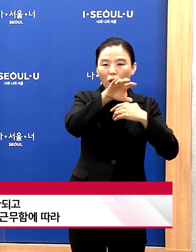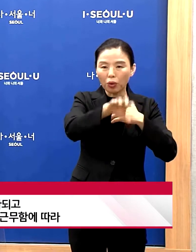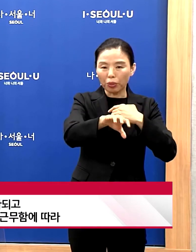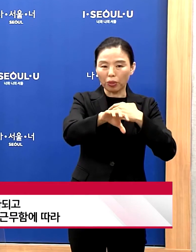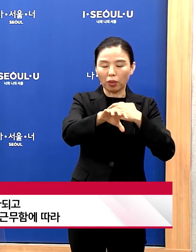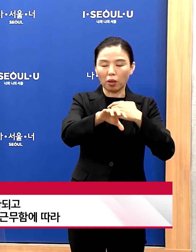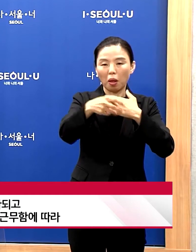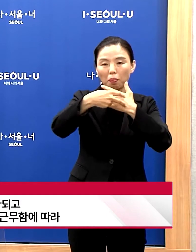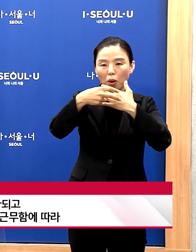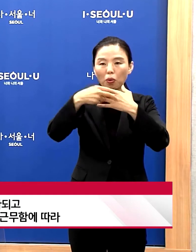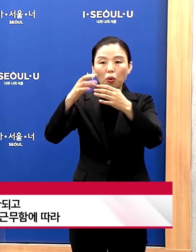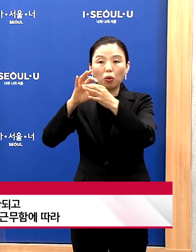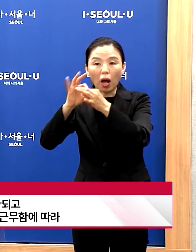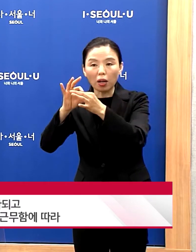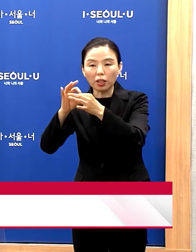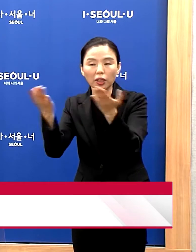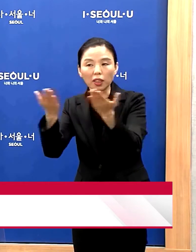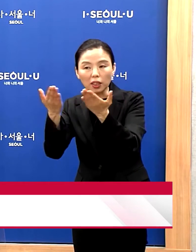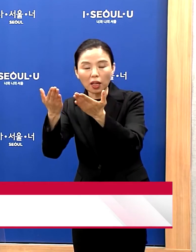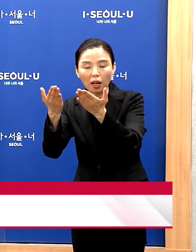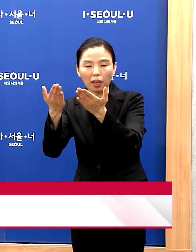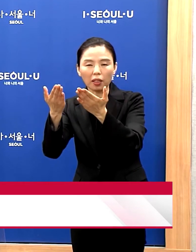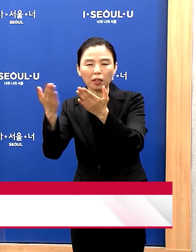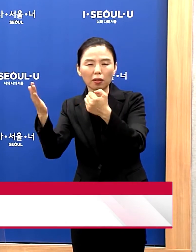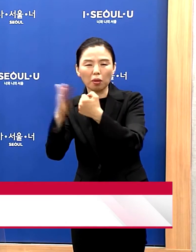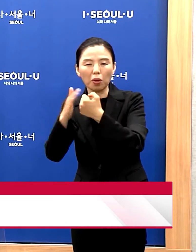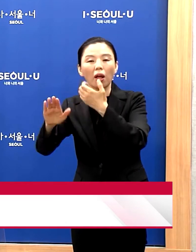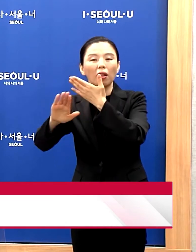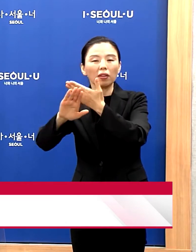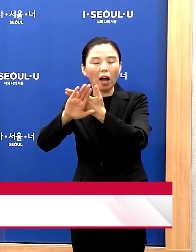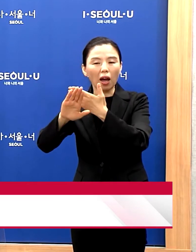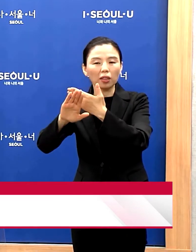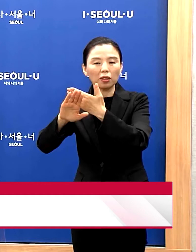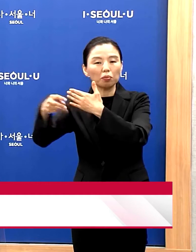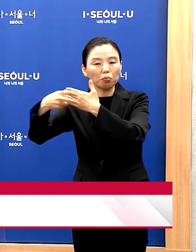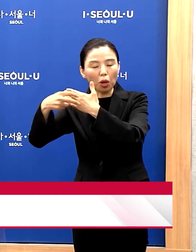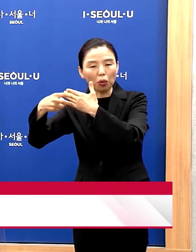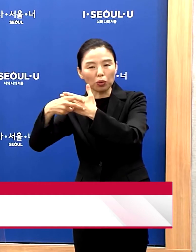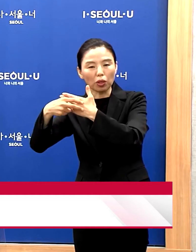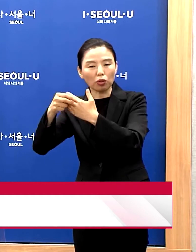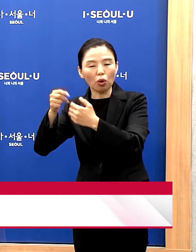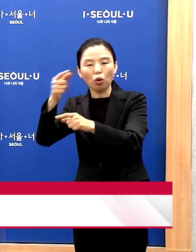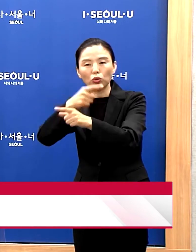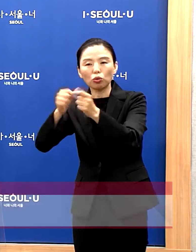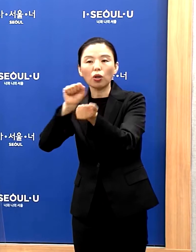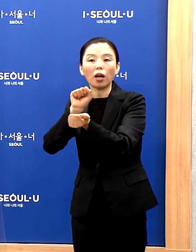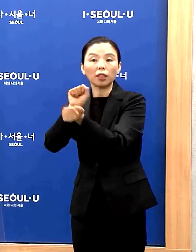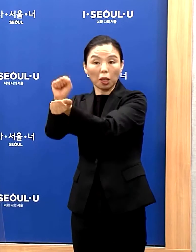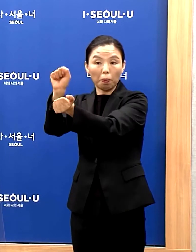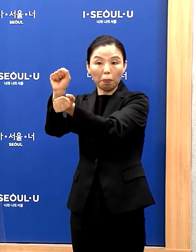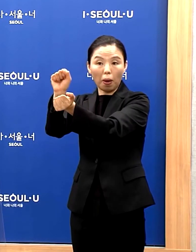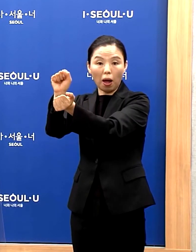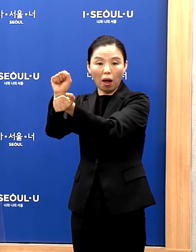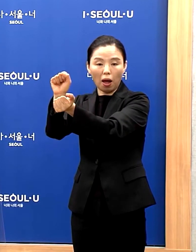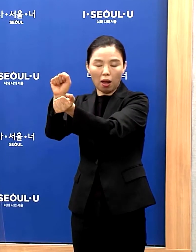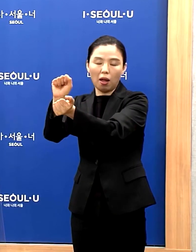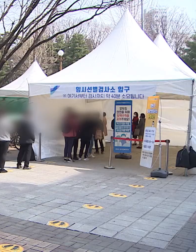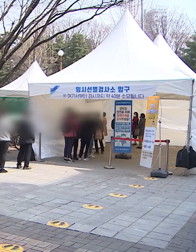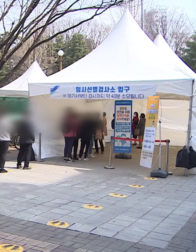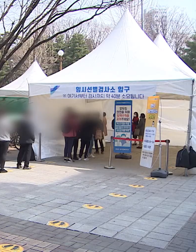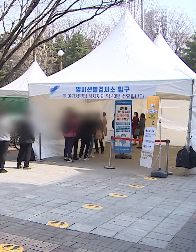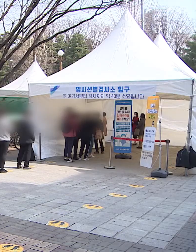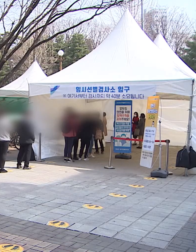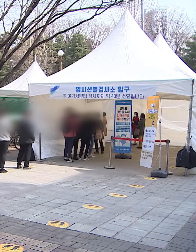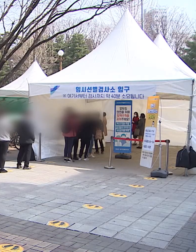소에서도 근무함에 따라 타 의료 기간에도 추가 전파된 것으로 보고 조사 중에